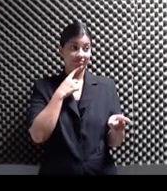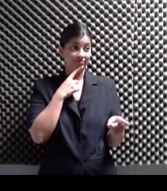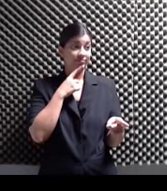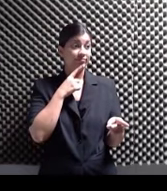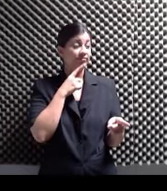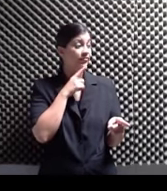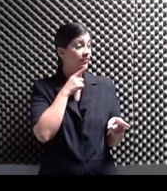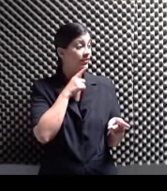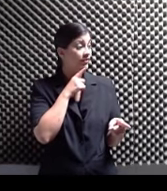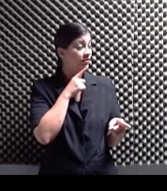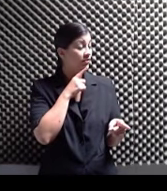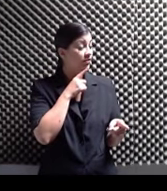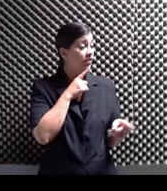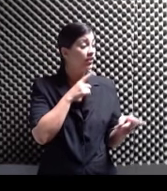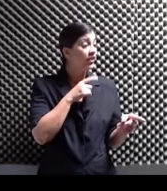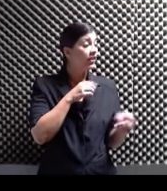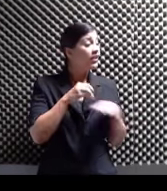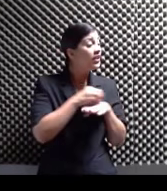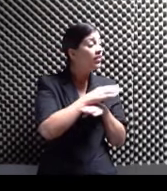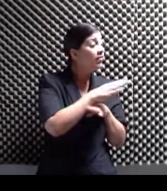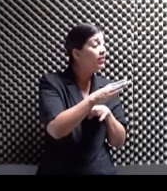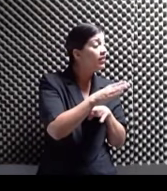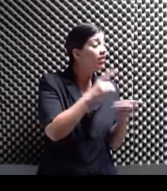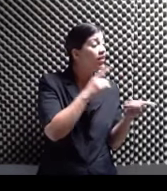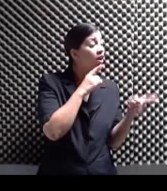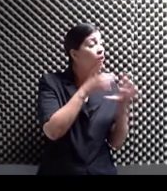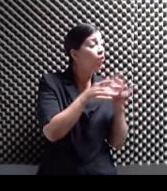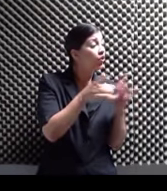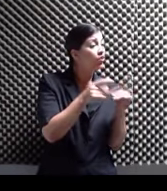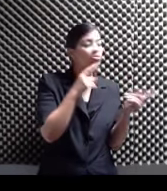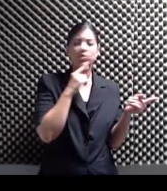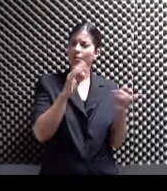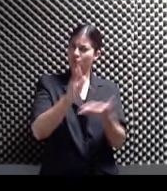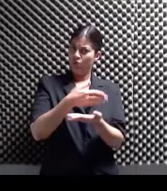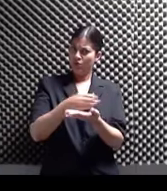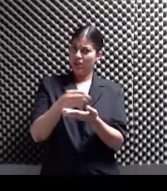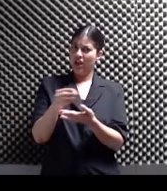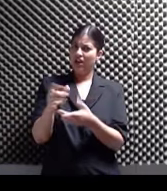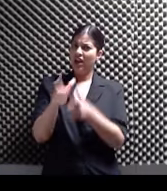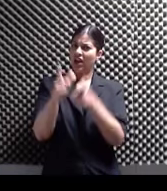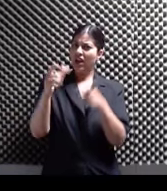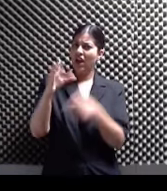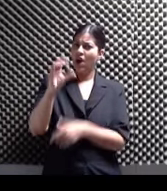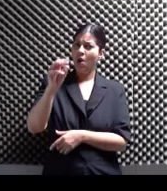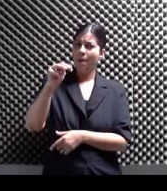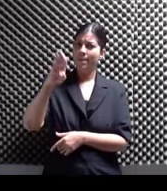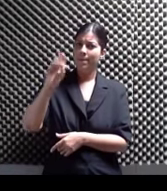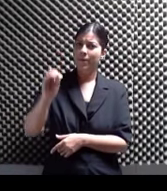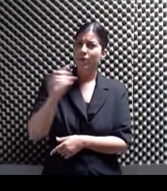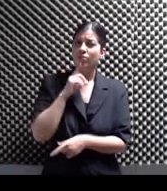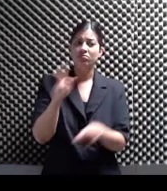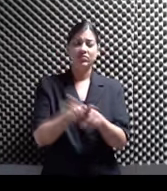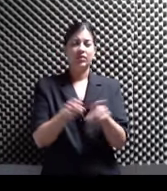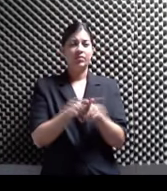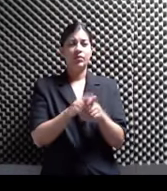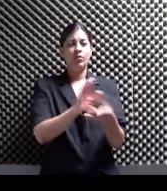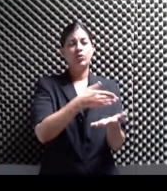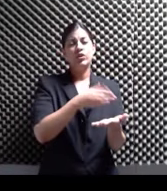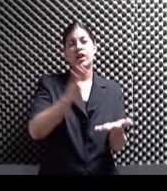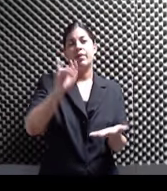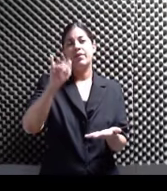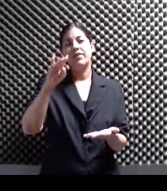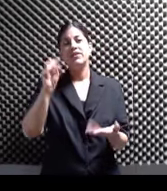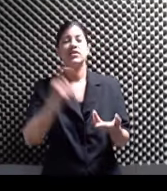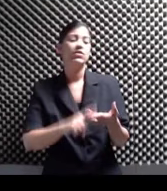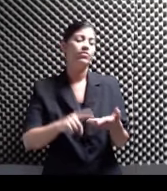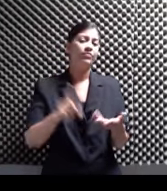inspirados en los cuentos. Sí, y con música de Gran Combo, porque en el libro. Hay un cuento que sale Gran Combo, música de los Bee Gees, música